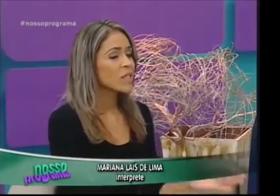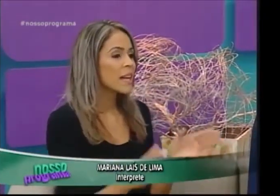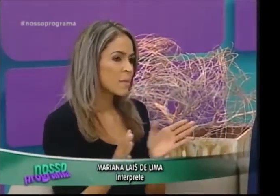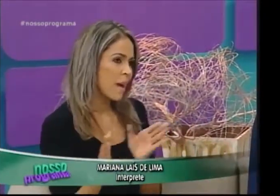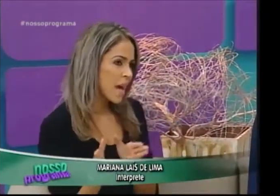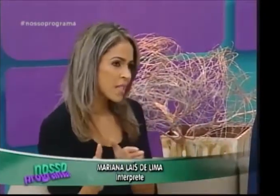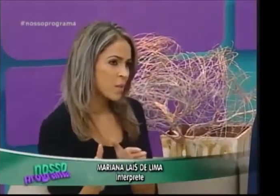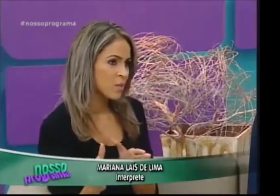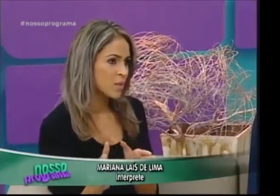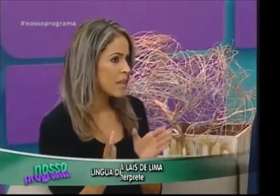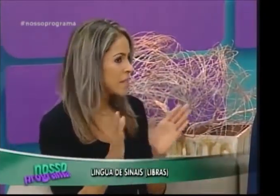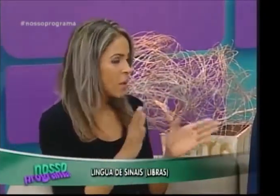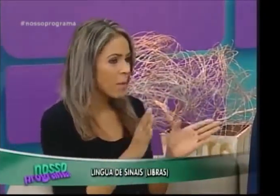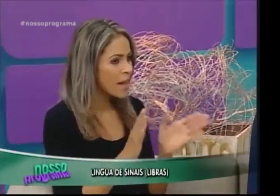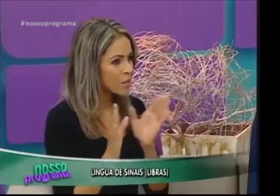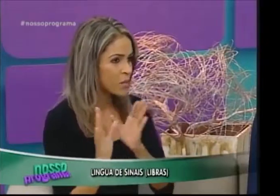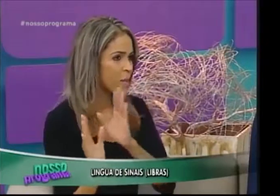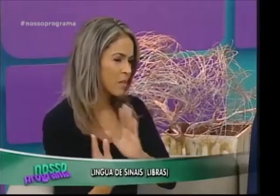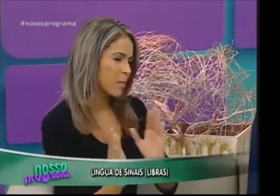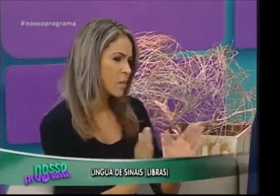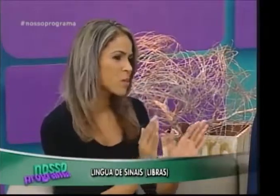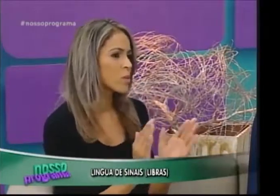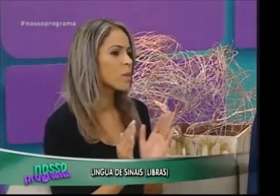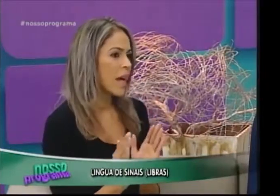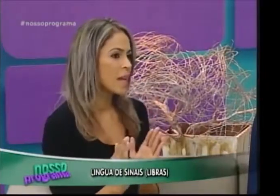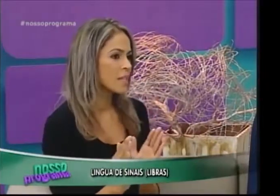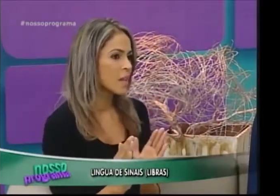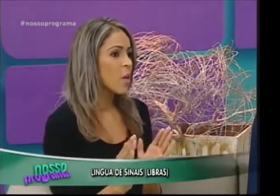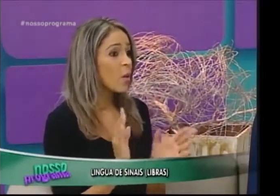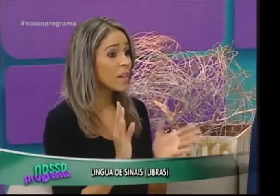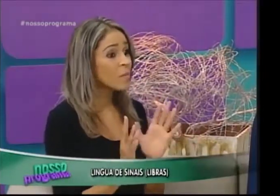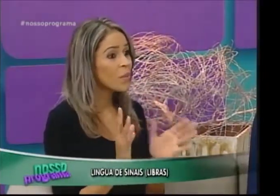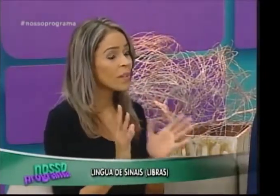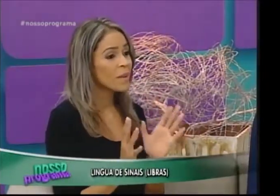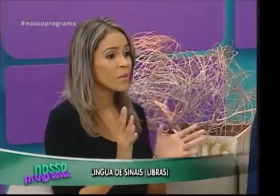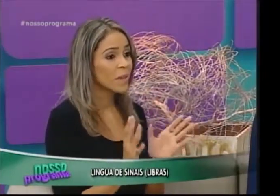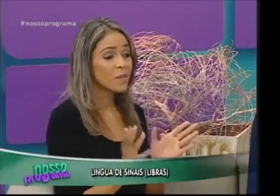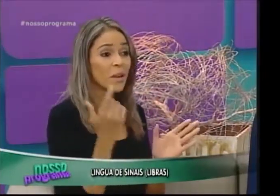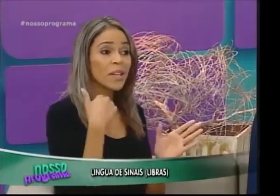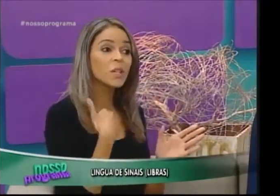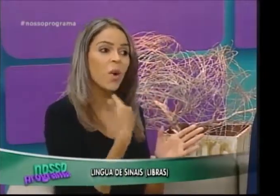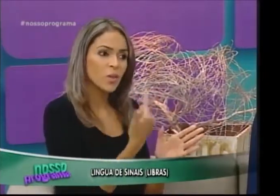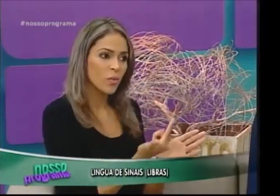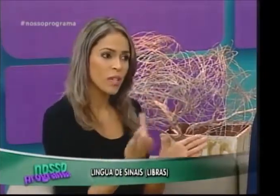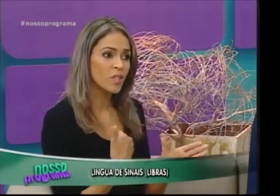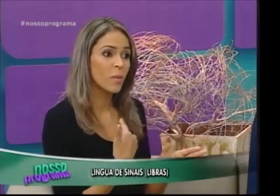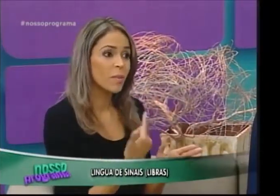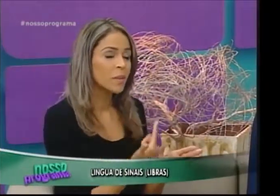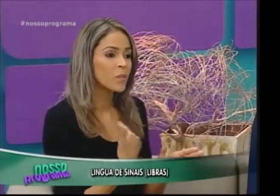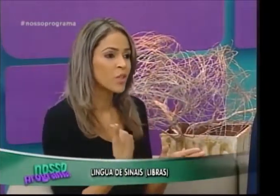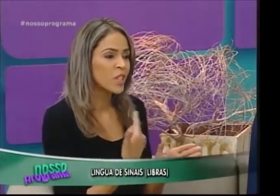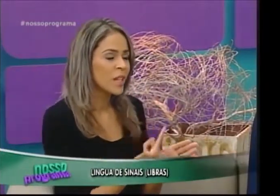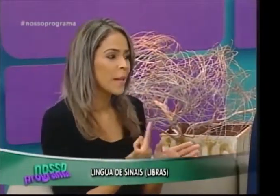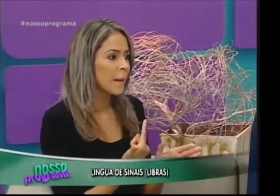sinais básicos, eles são básicos para todos os lugares. O que muda, mais ou menos, é o que nós, ouvintes, chamamos de...